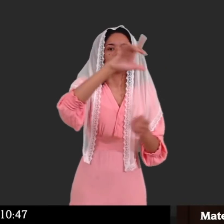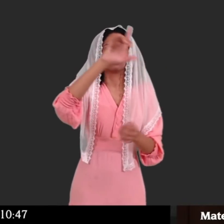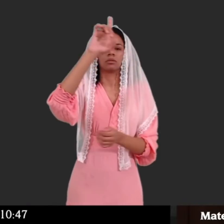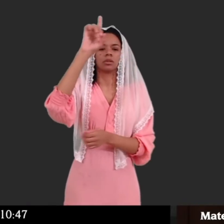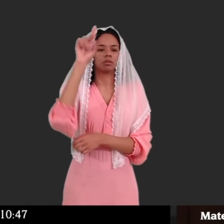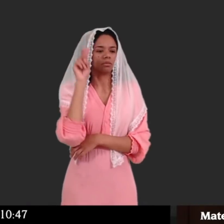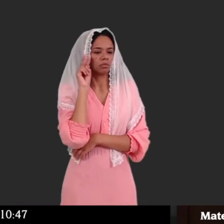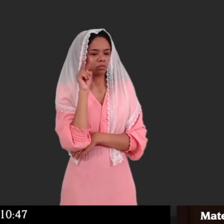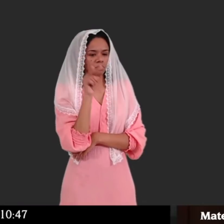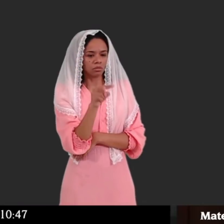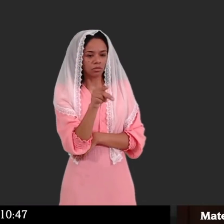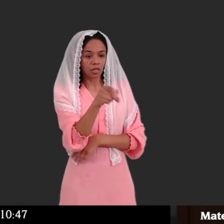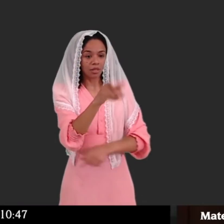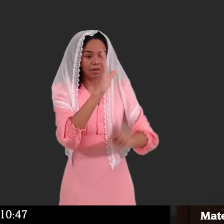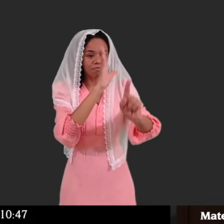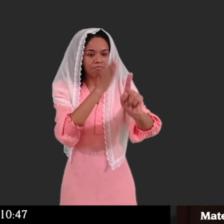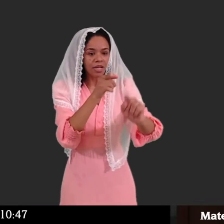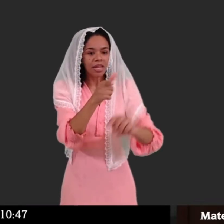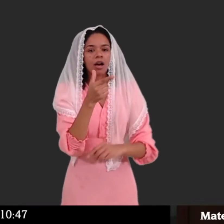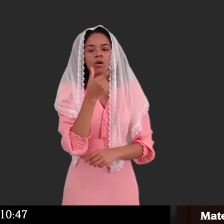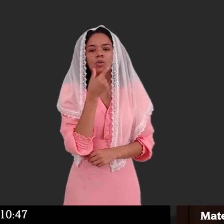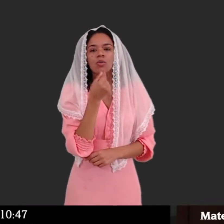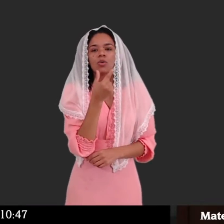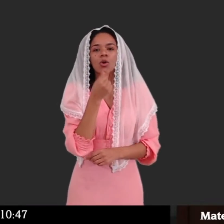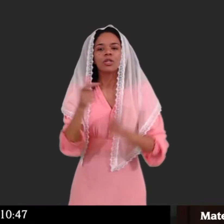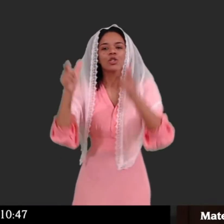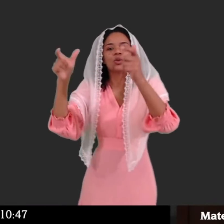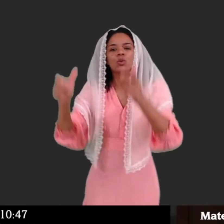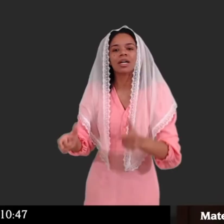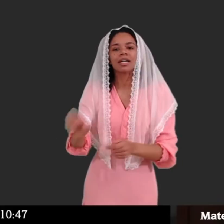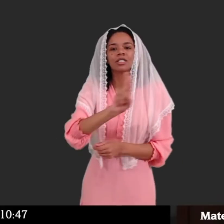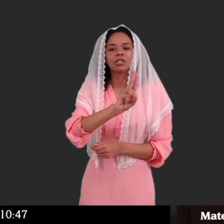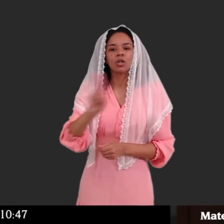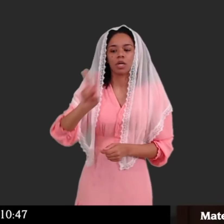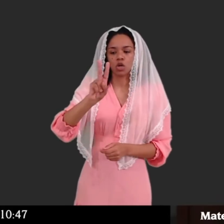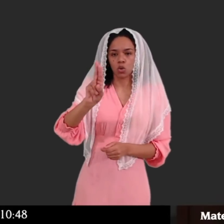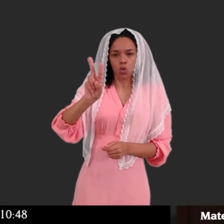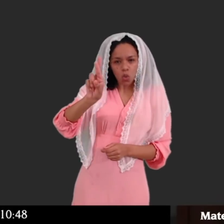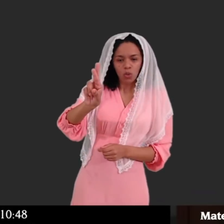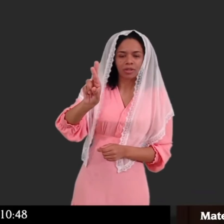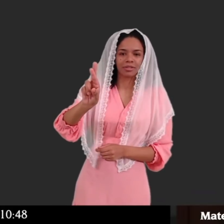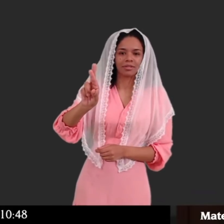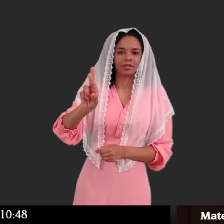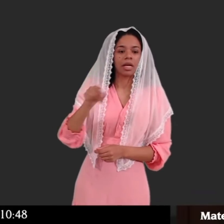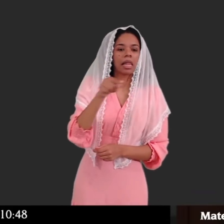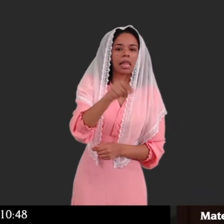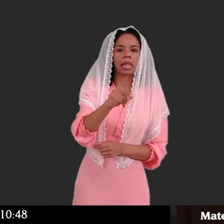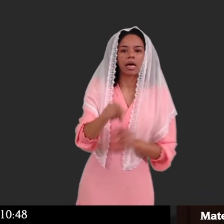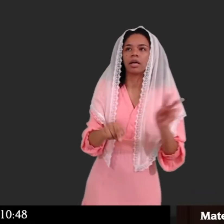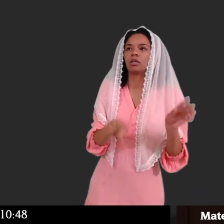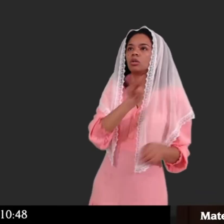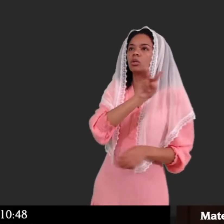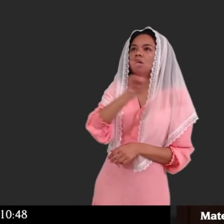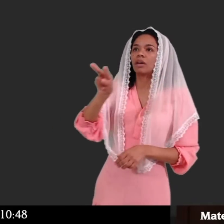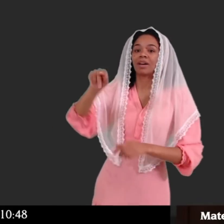homem na terra de Ur, que quando olhava para as estrelas, não se ajoelhava diante delas. Quando olhava para o